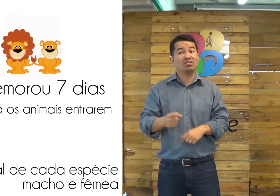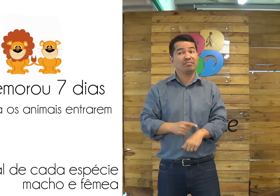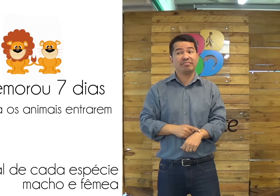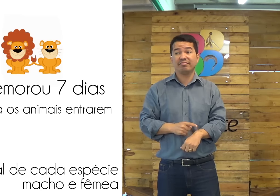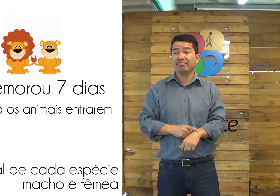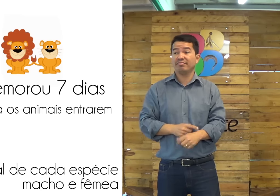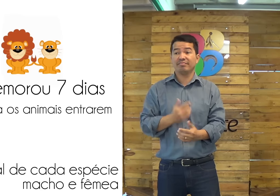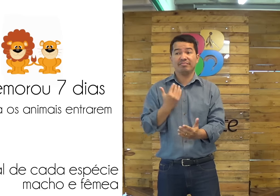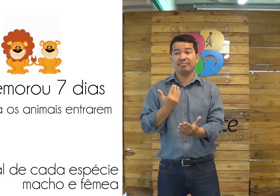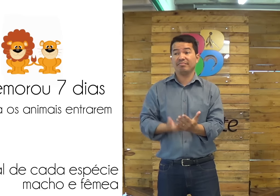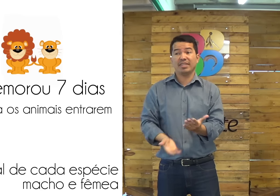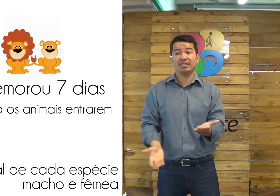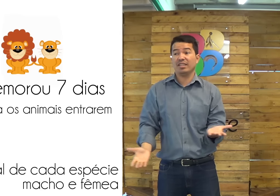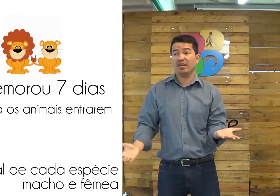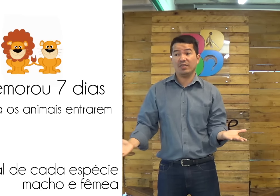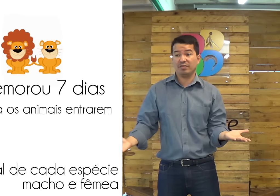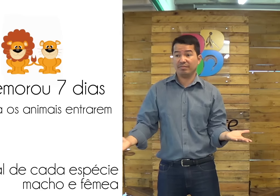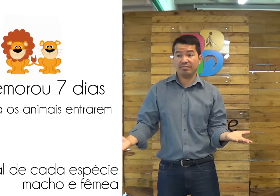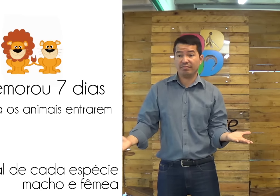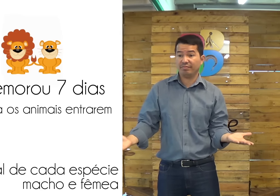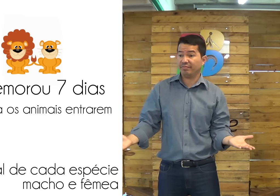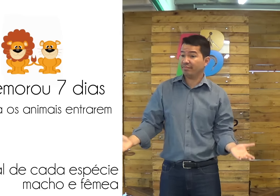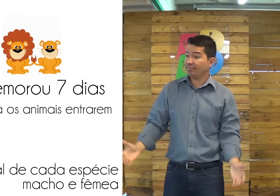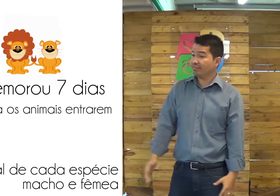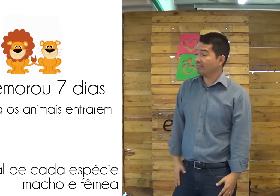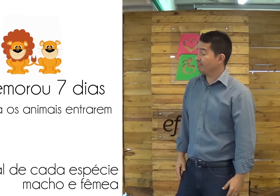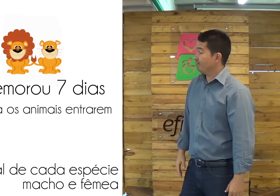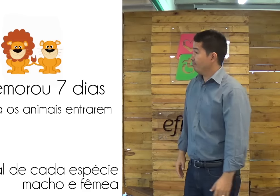mas depois o tempo já se